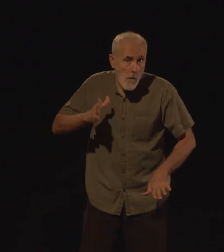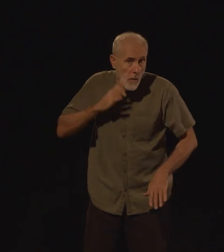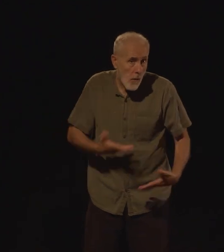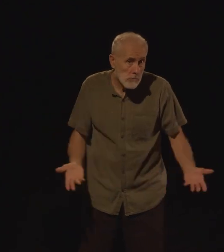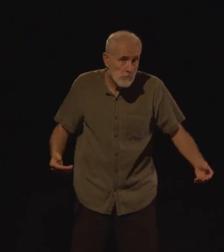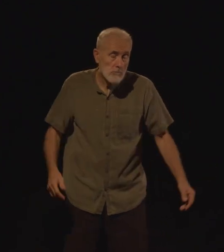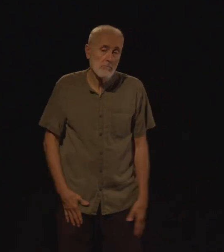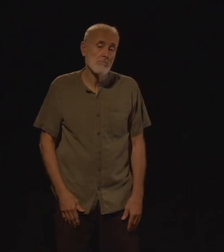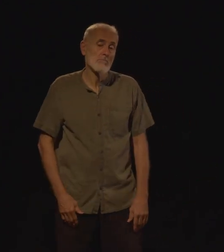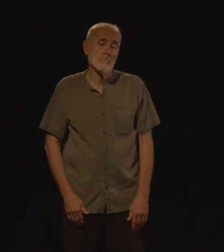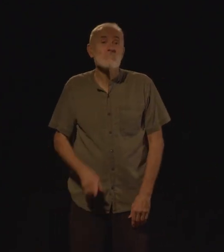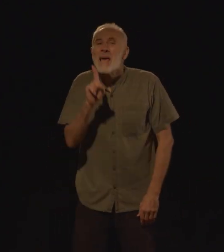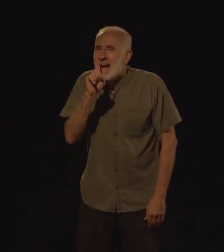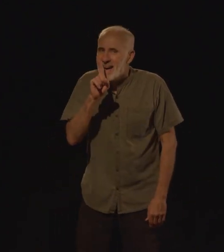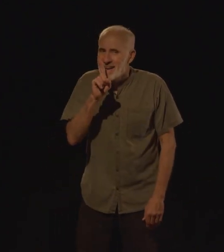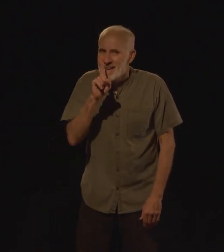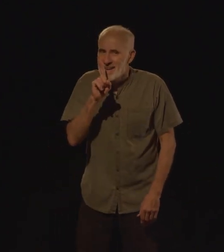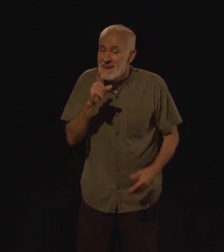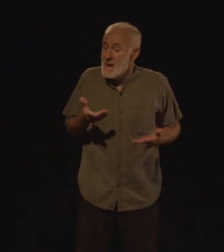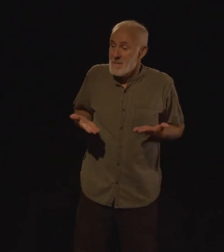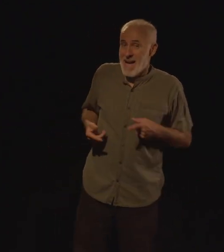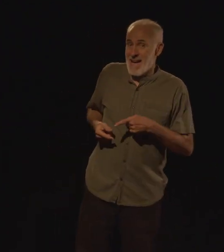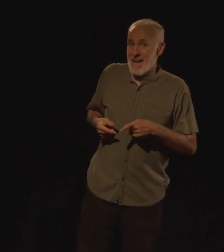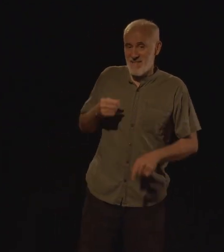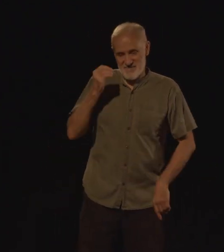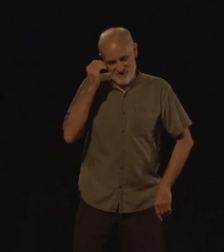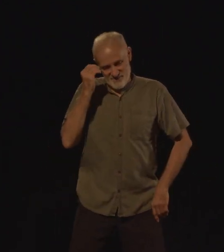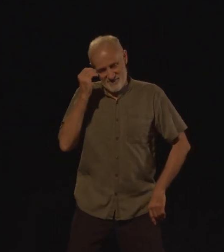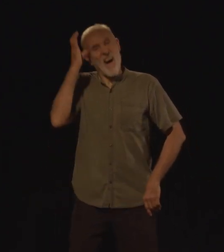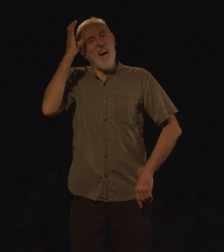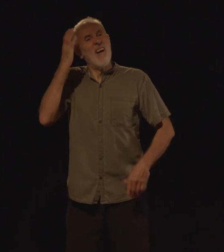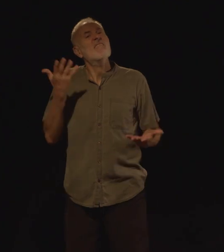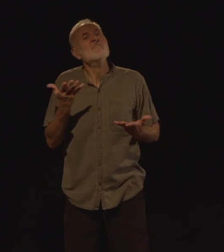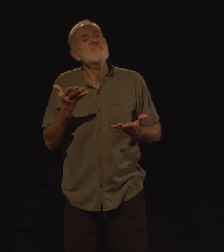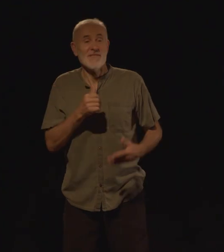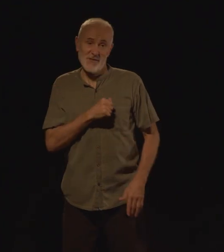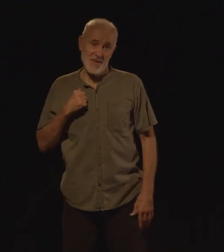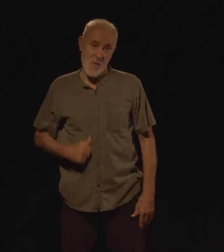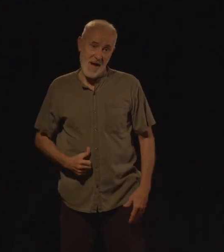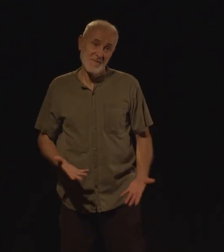Sauf que maintenant, il savait le chinois.